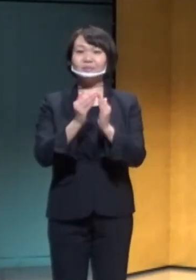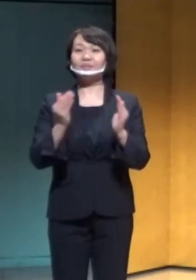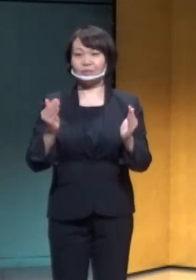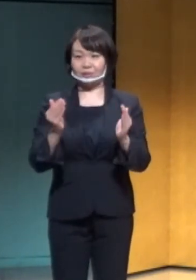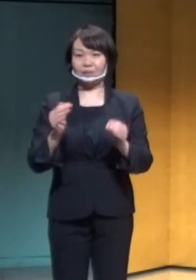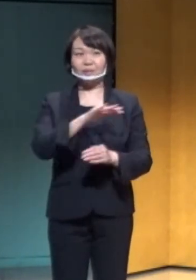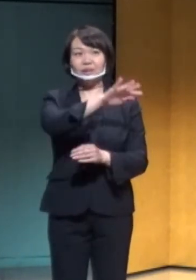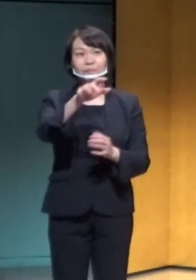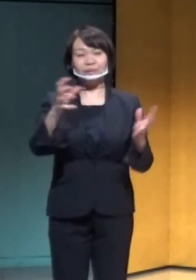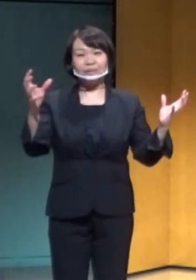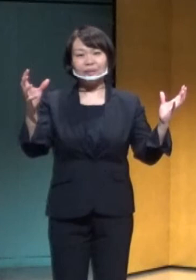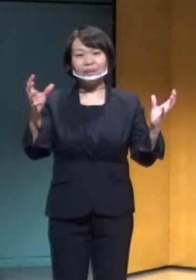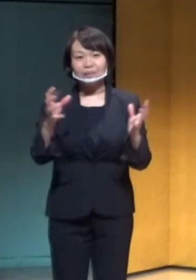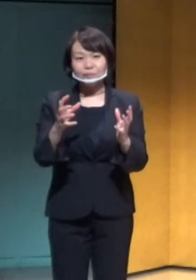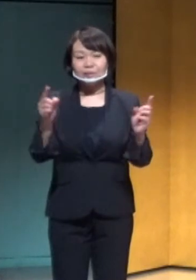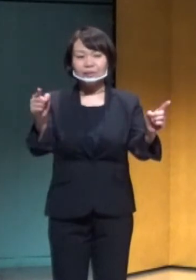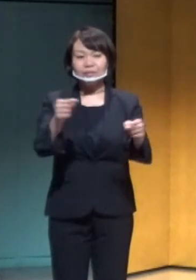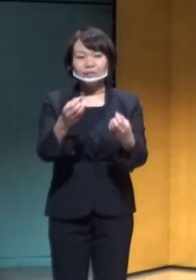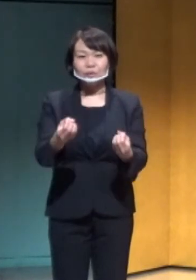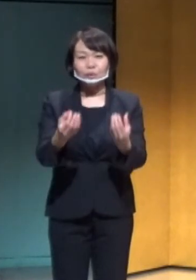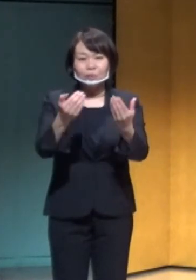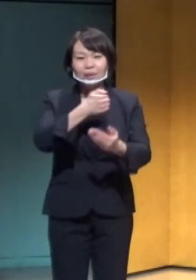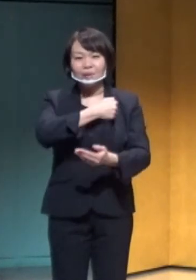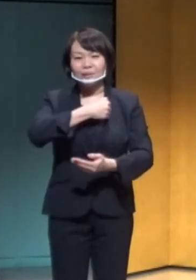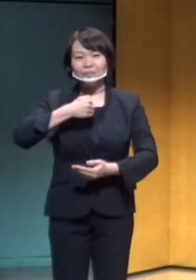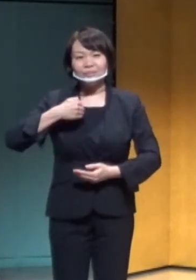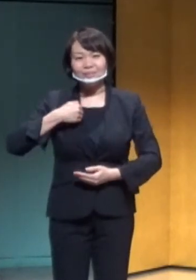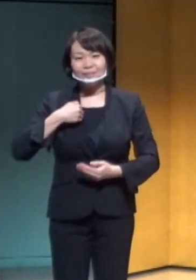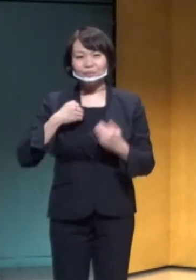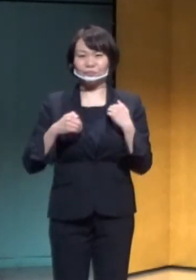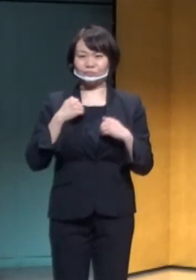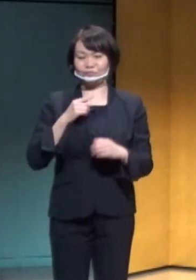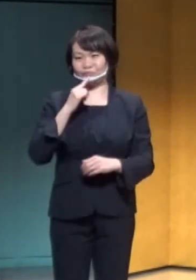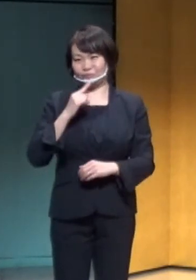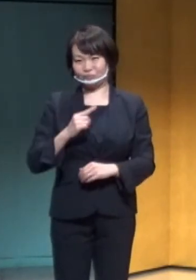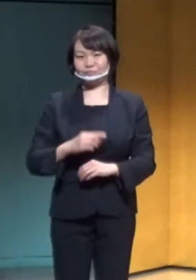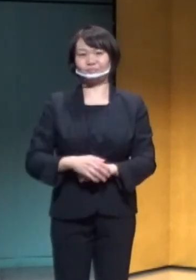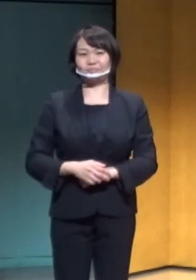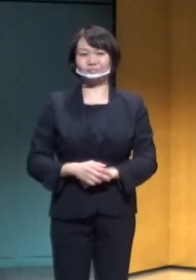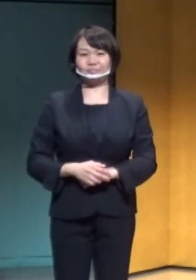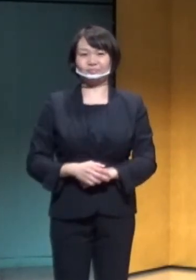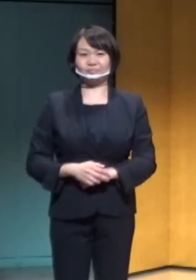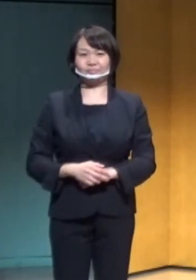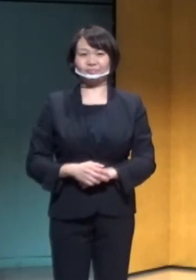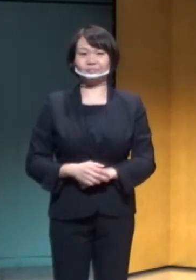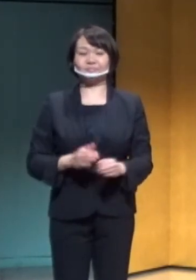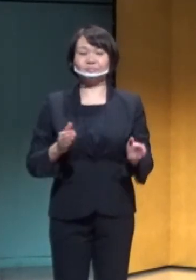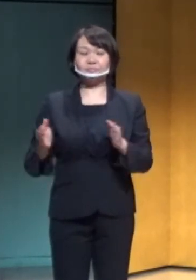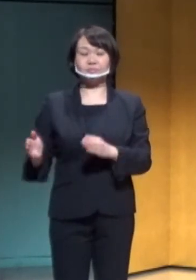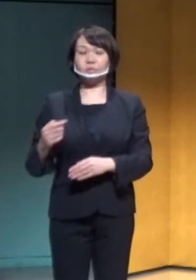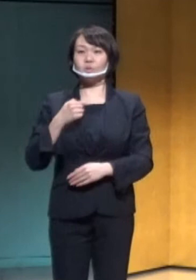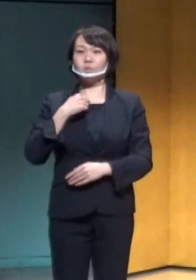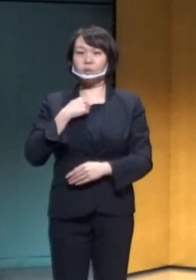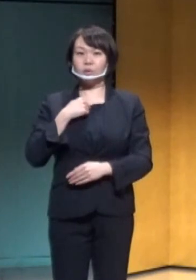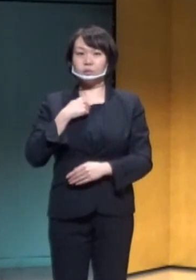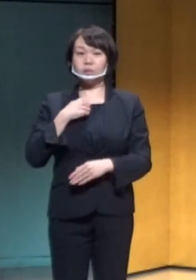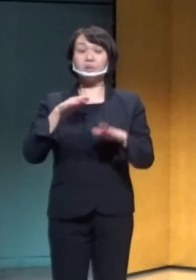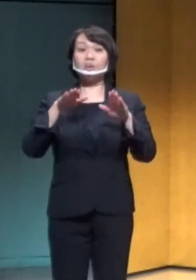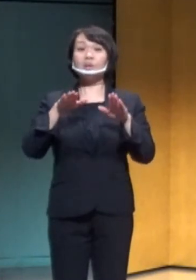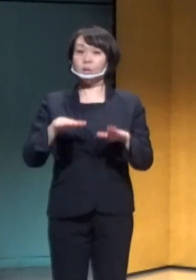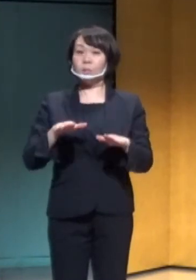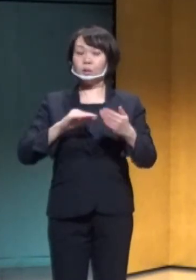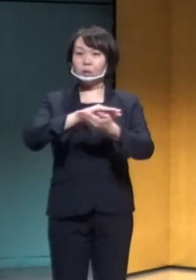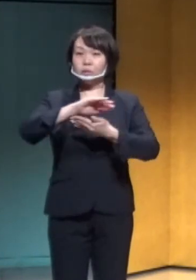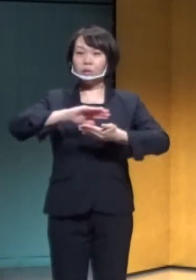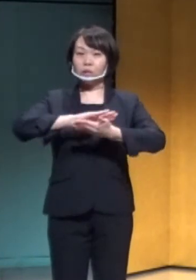に会して新年のお祝いができますこと、本当にお喜び申し上げます。私の方からは現在埼